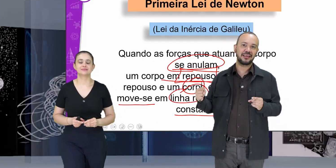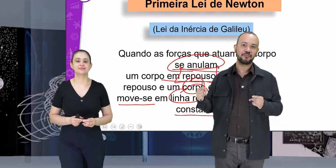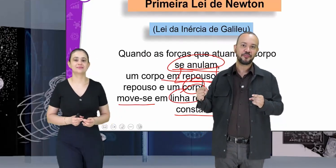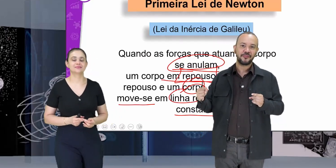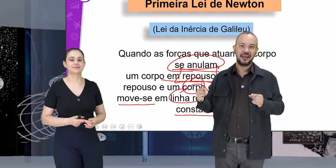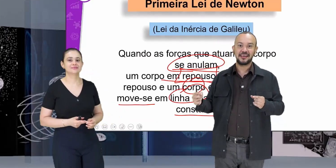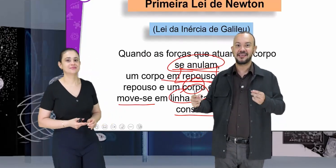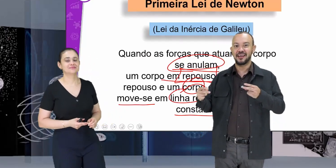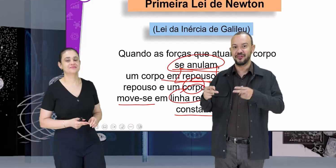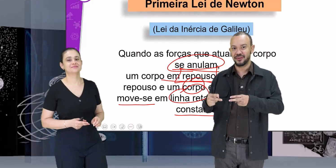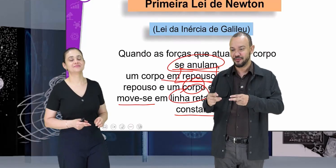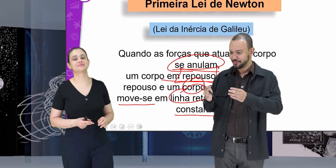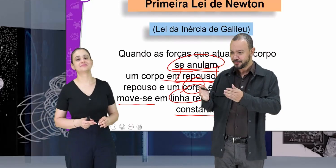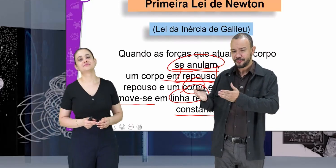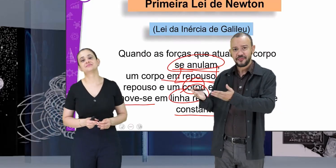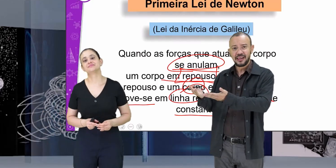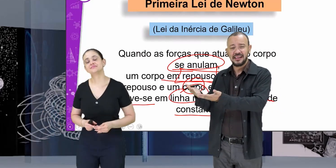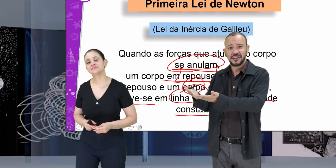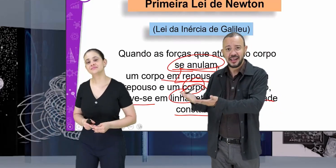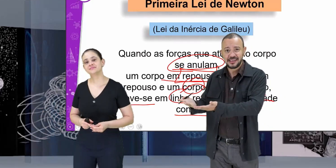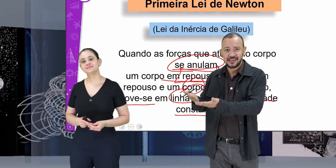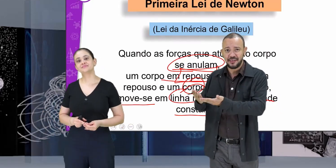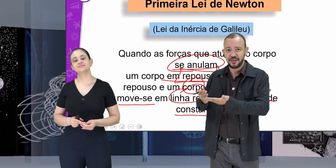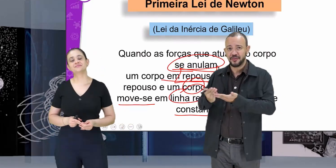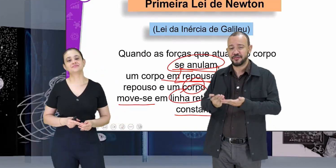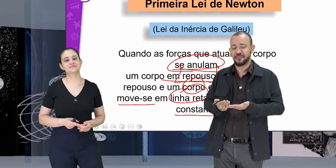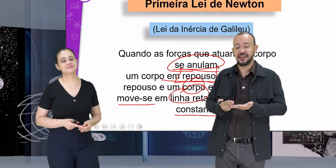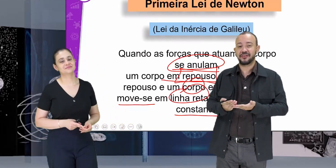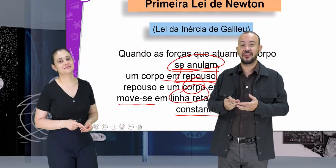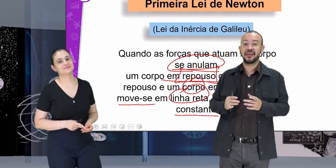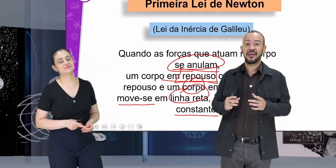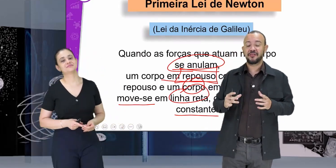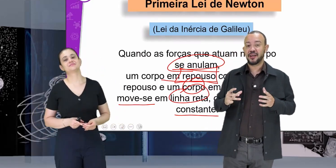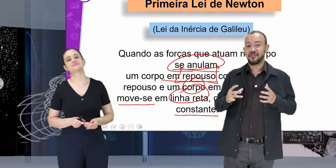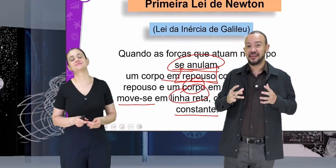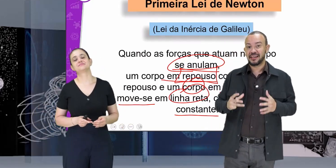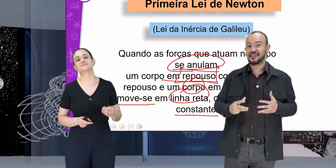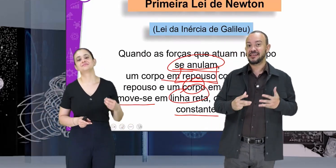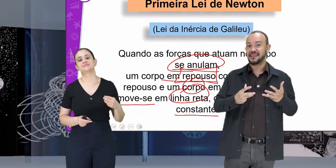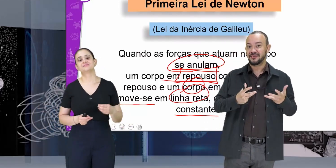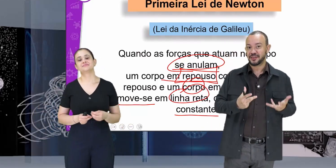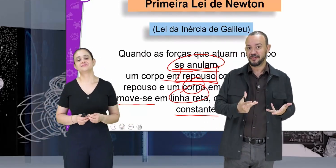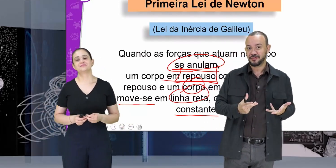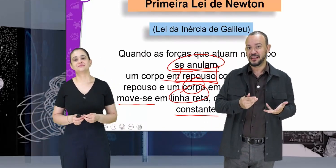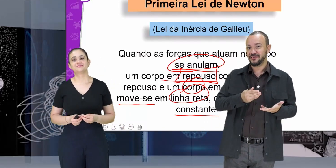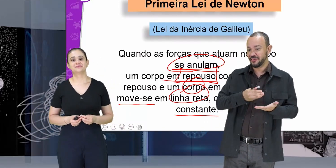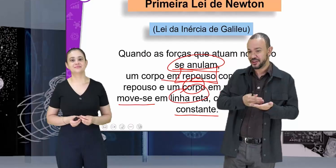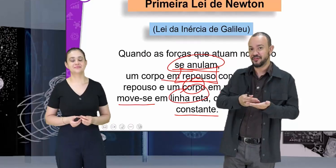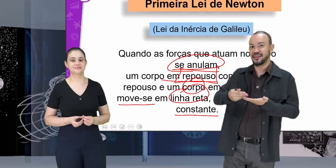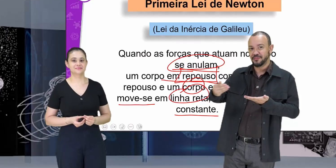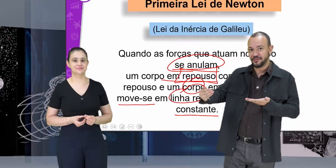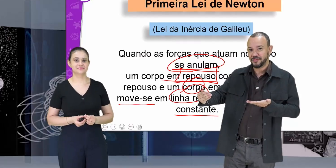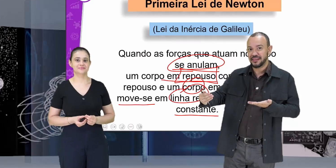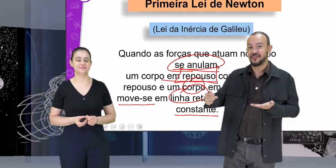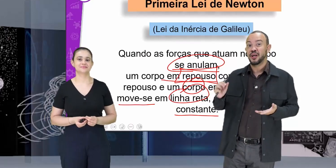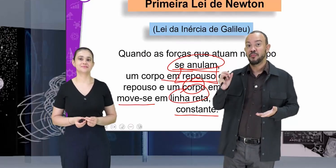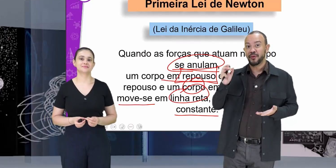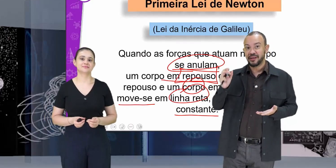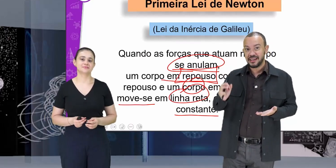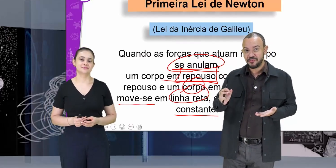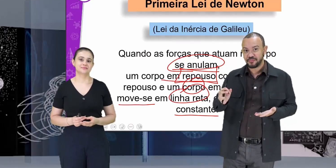sobre ele, elas se anulam. Ele já estava em movimento. Ele vai manter esse estado de movimento, continuando em